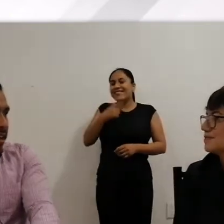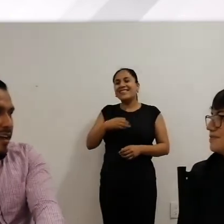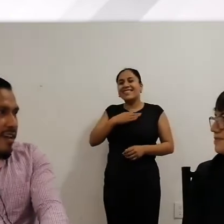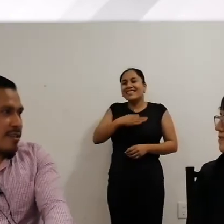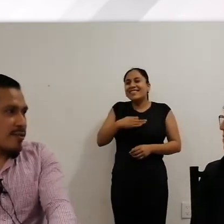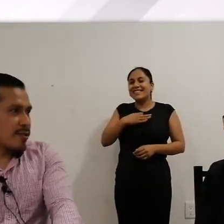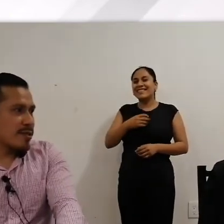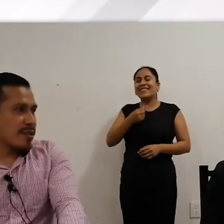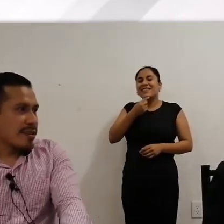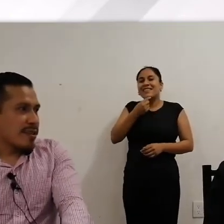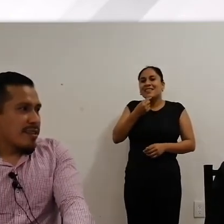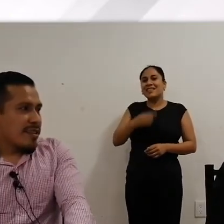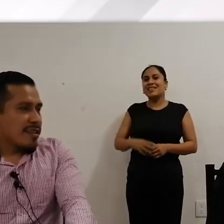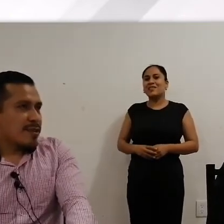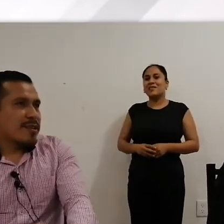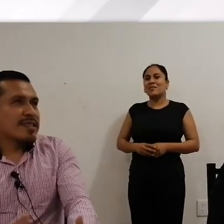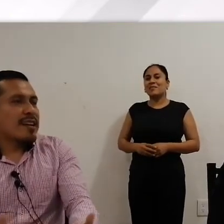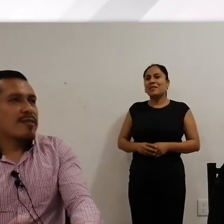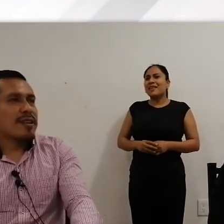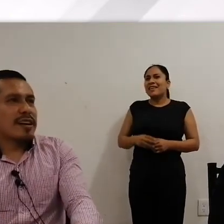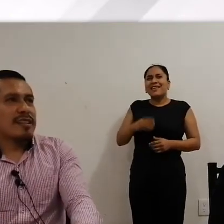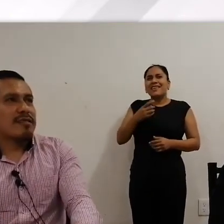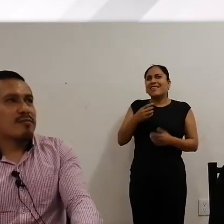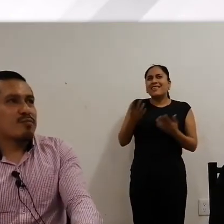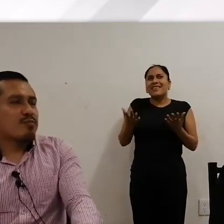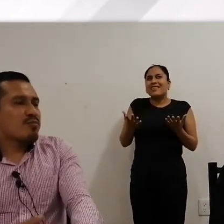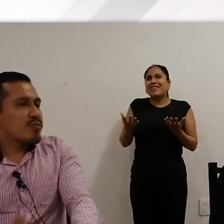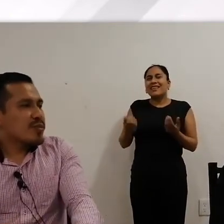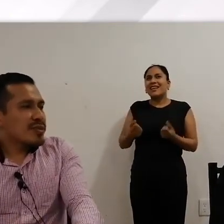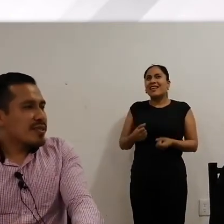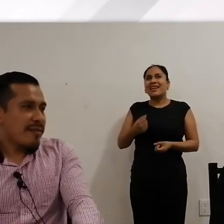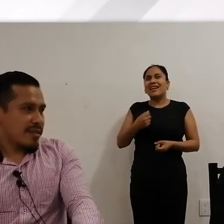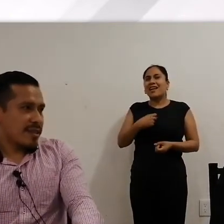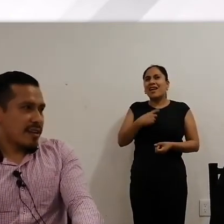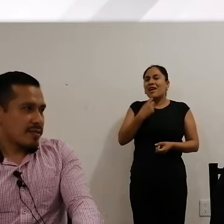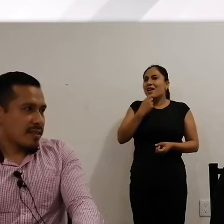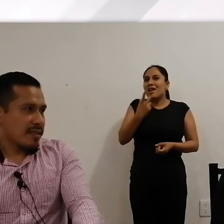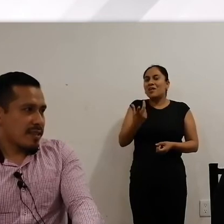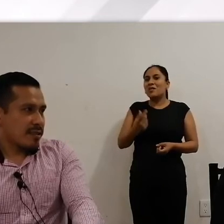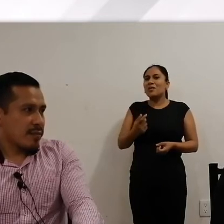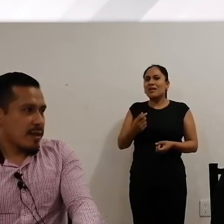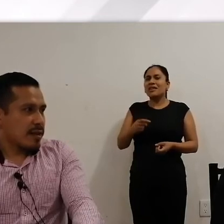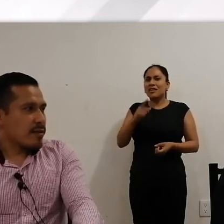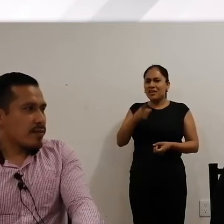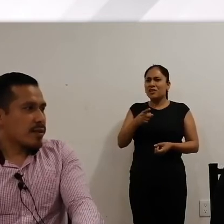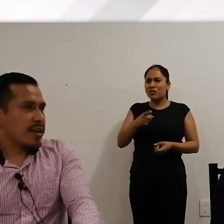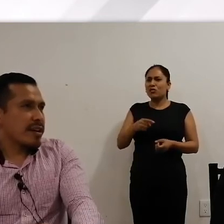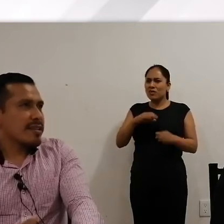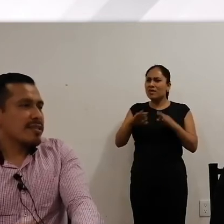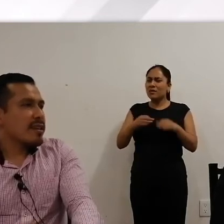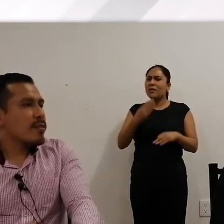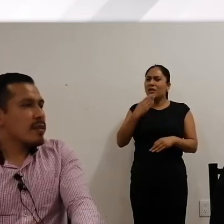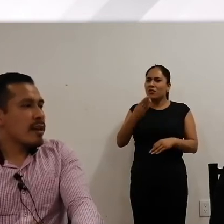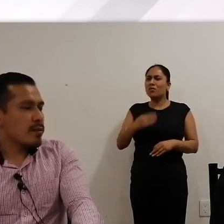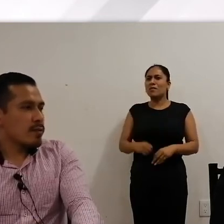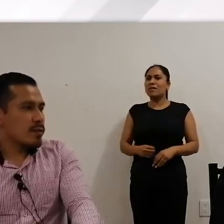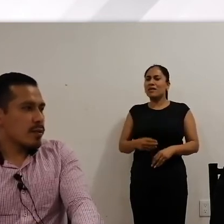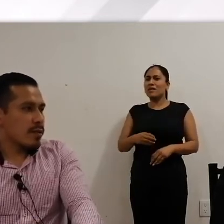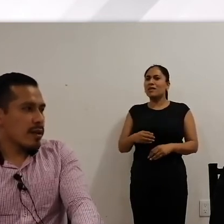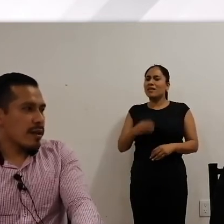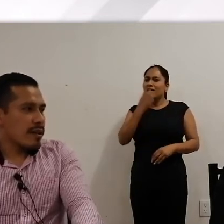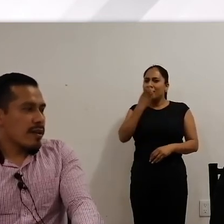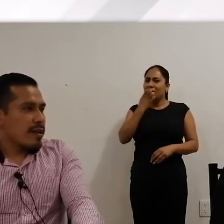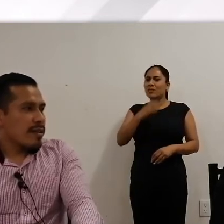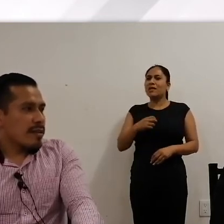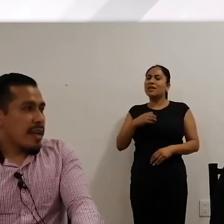sonrisa de ellos. Digo, es algo que sabes que algo estás haciendo bien, ¿no? Porque se nota el